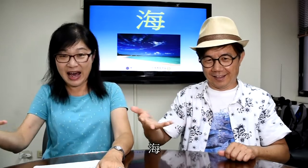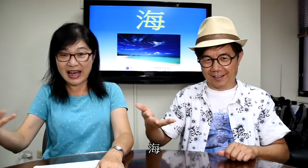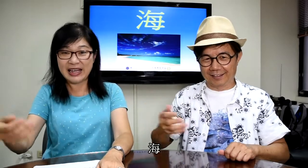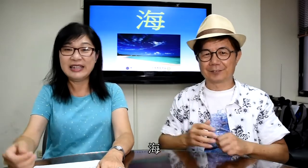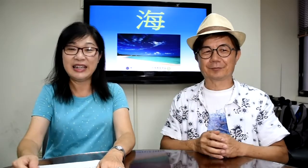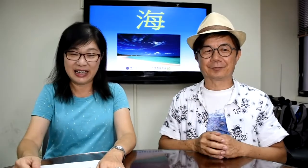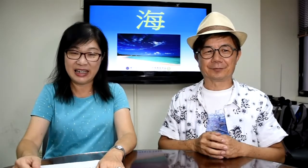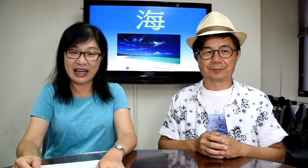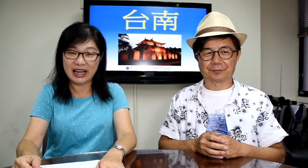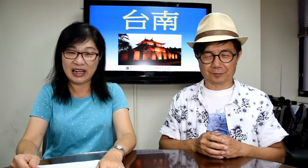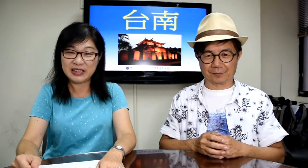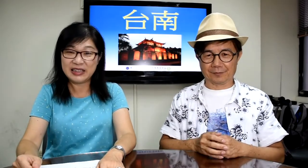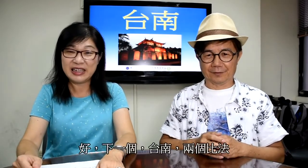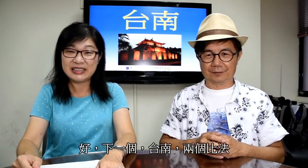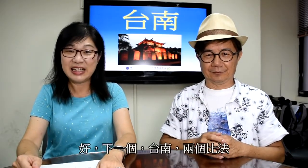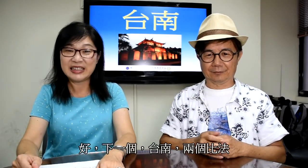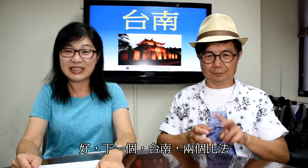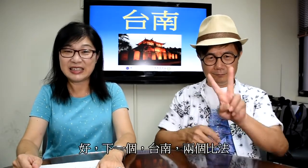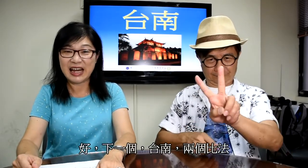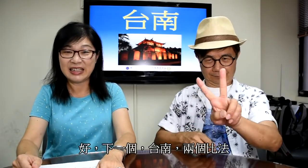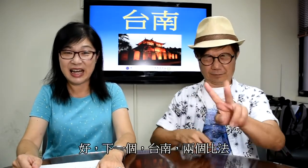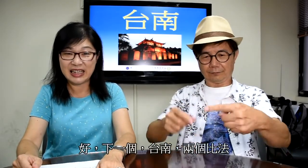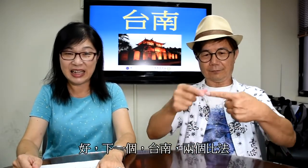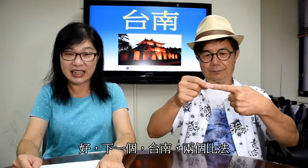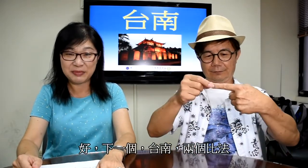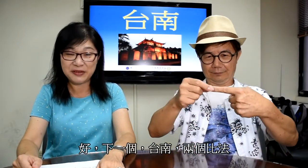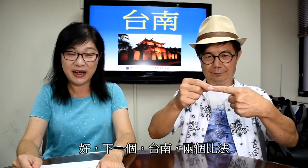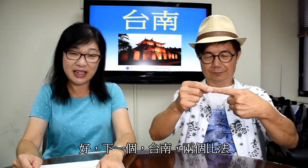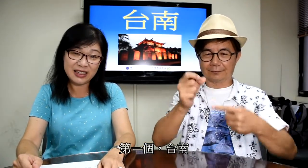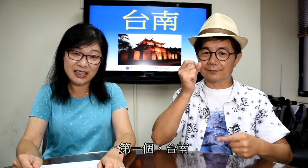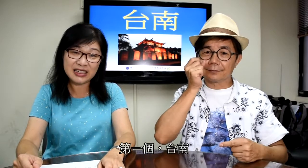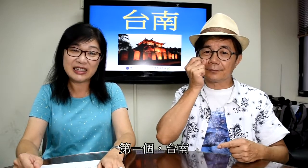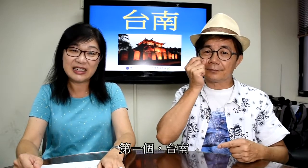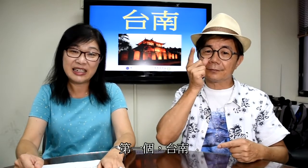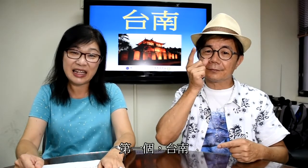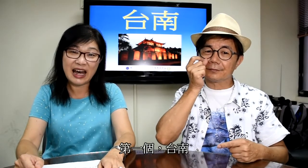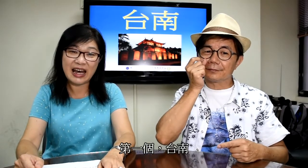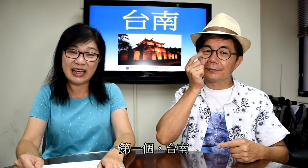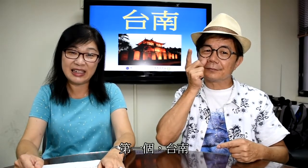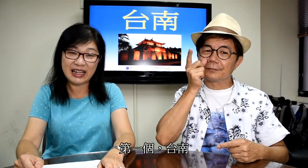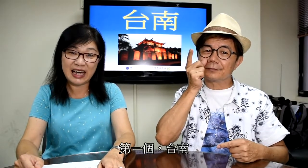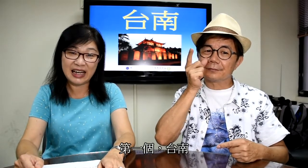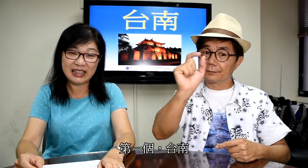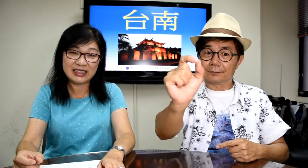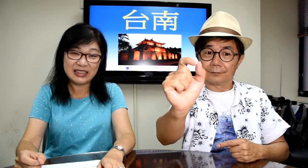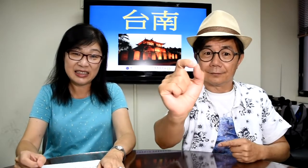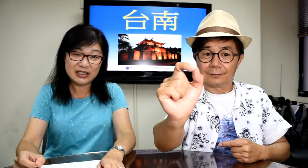海。好，下一个台南，两个笔法，第一个台南，从